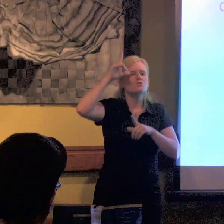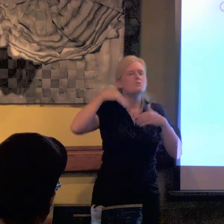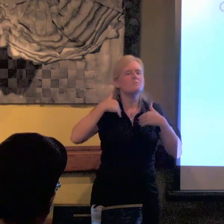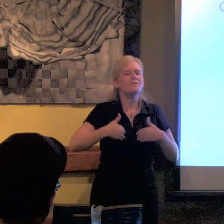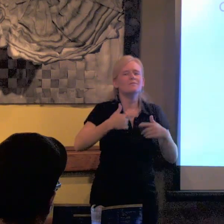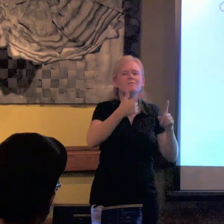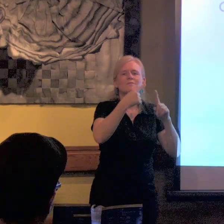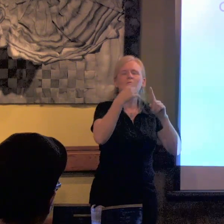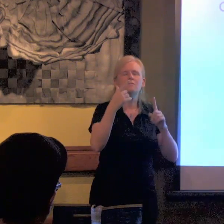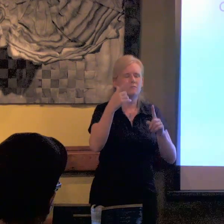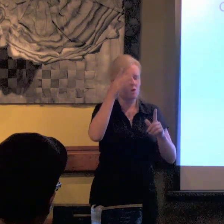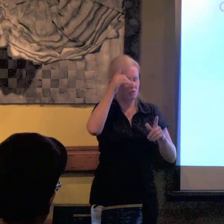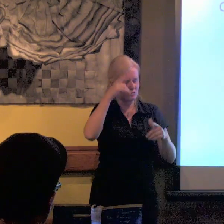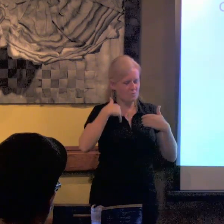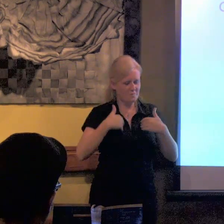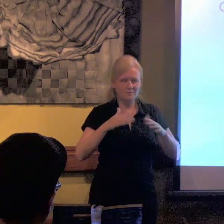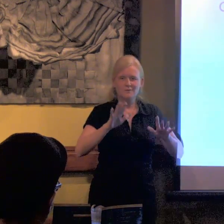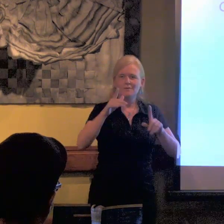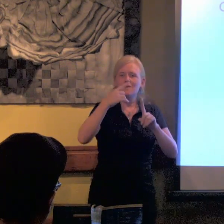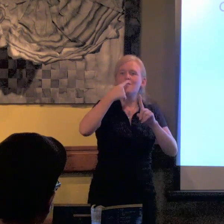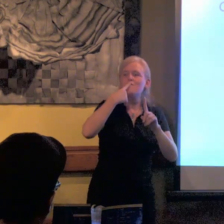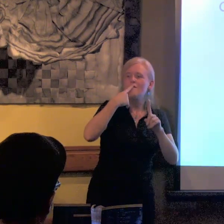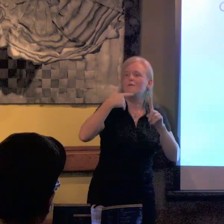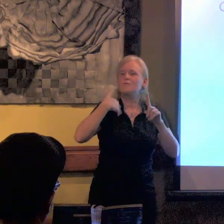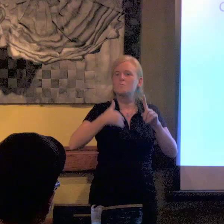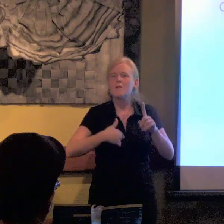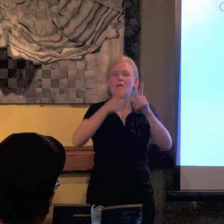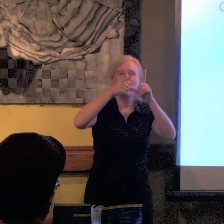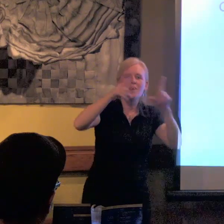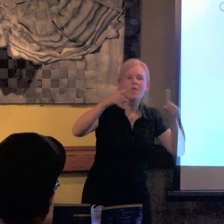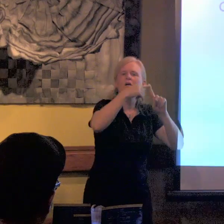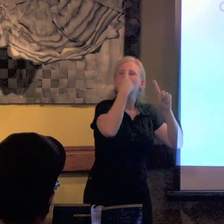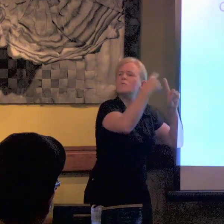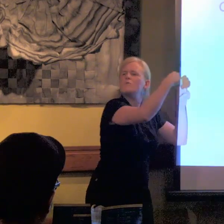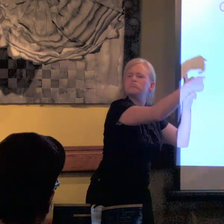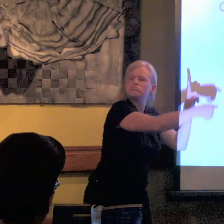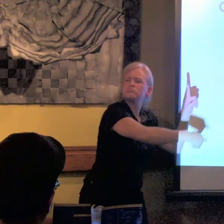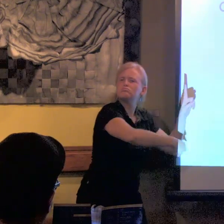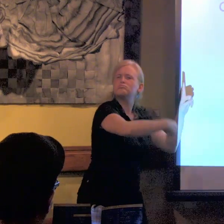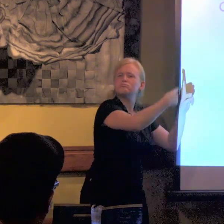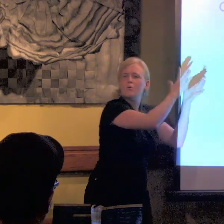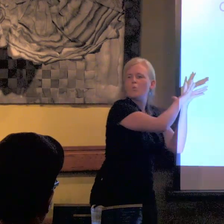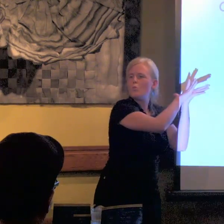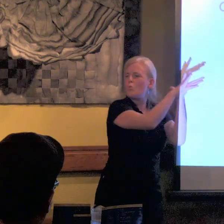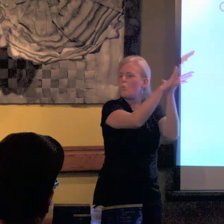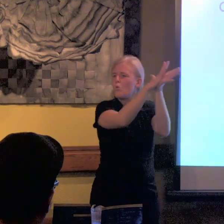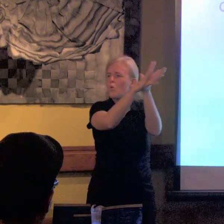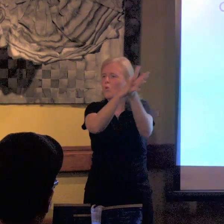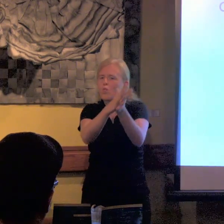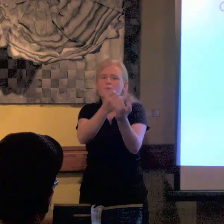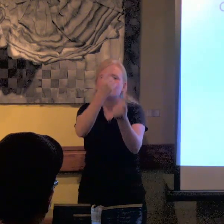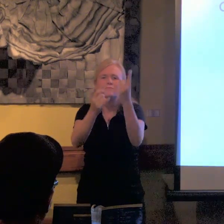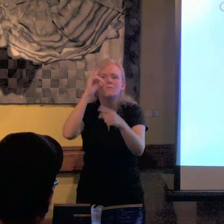informations-là peuvent rester fortement ancrées chez les personnes. Vous vous rappelez lorsqu'on a parlé de la logique humaine, la parole, pas de parole, t'es pas un